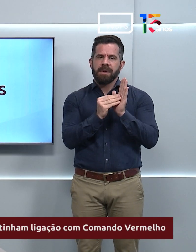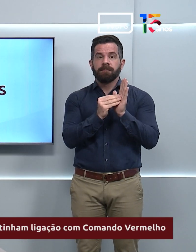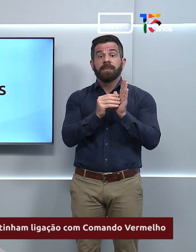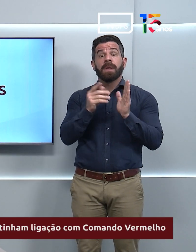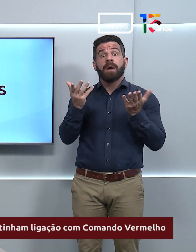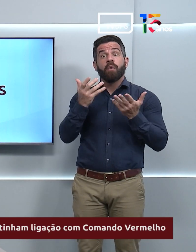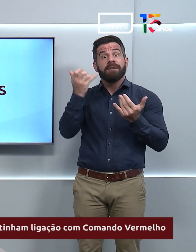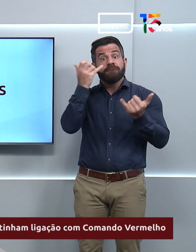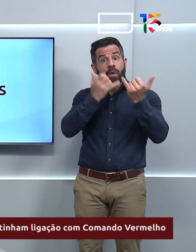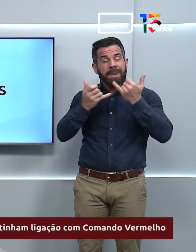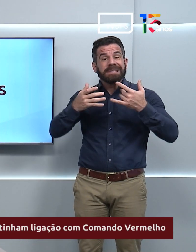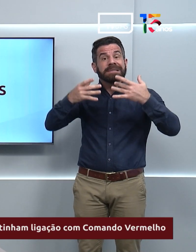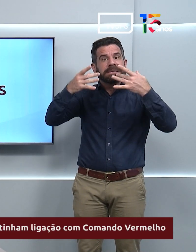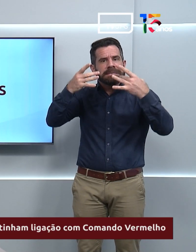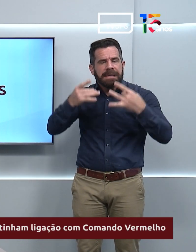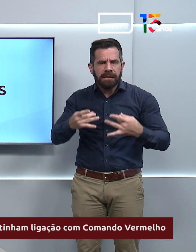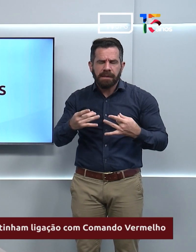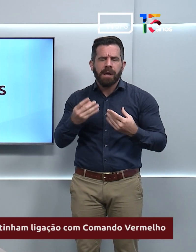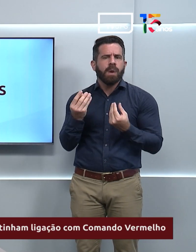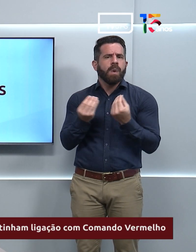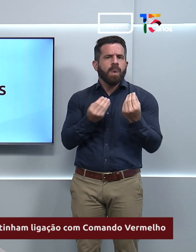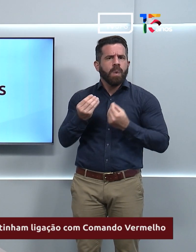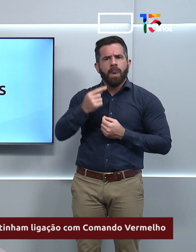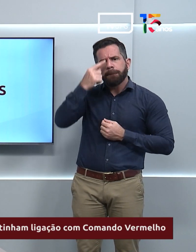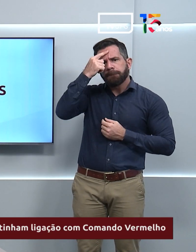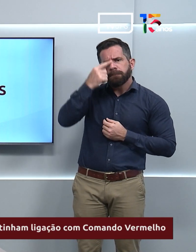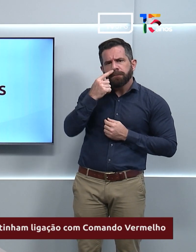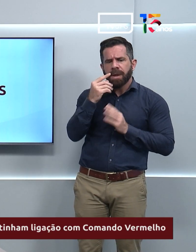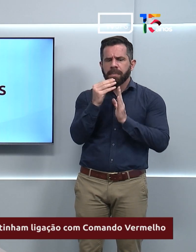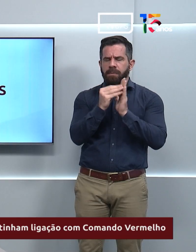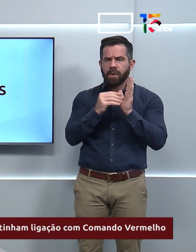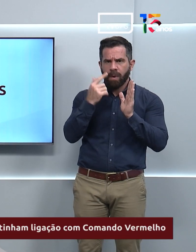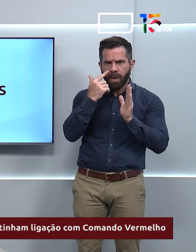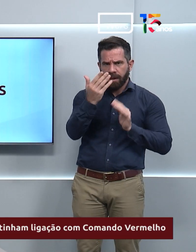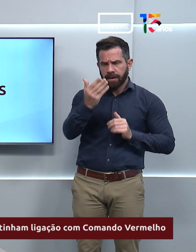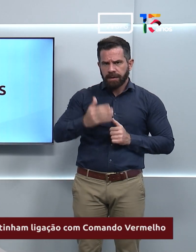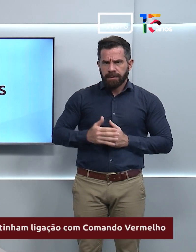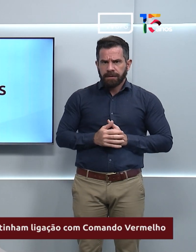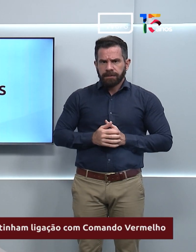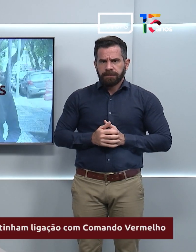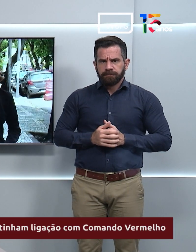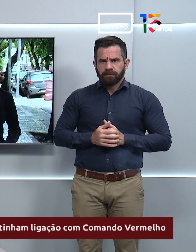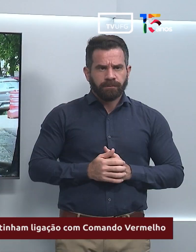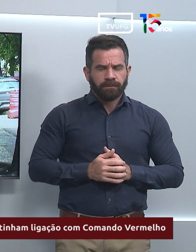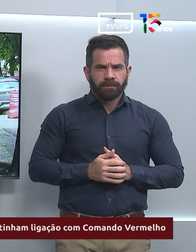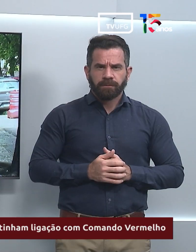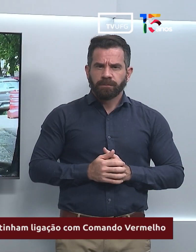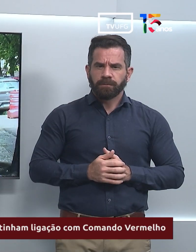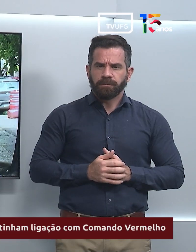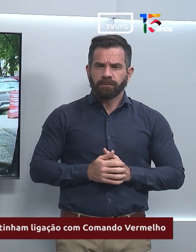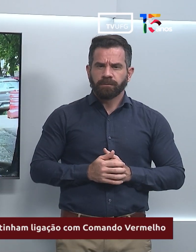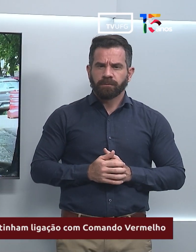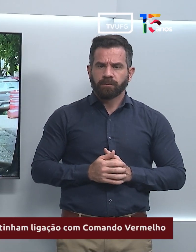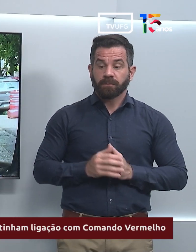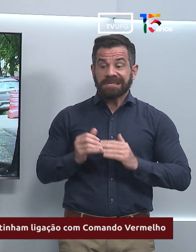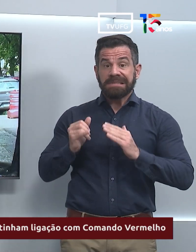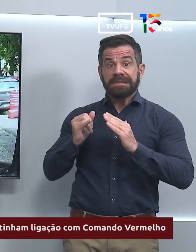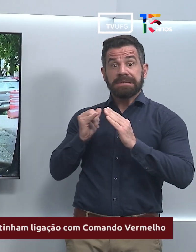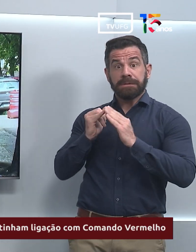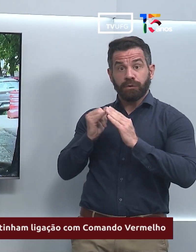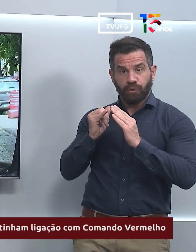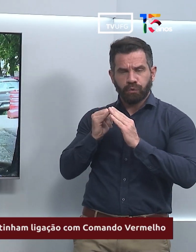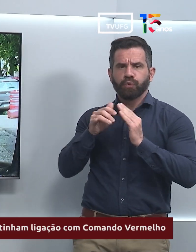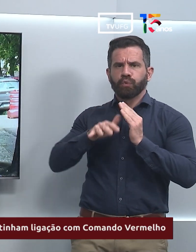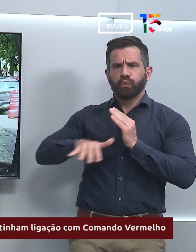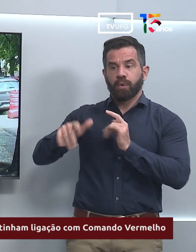confere mais informações sobre esses perfis agora no conteúdo da TV Brasil. O Instituto Médico Legal